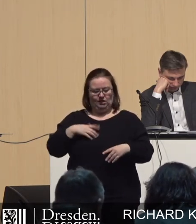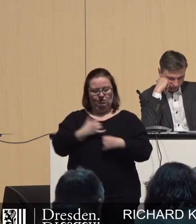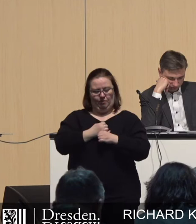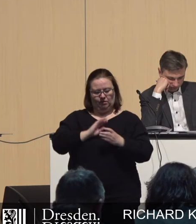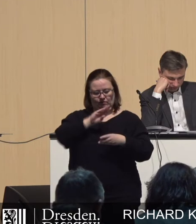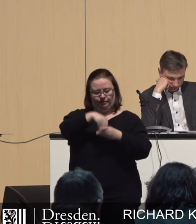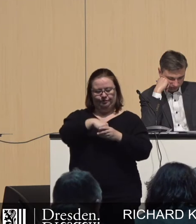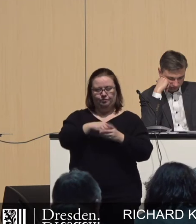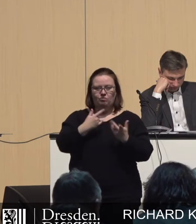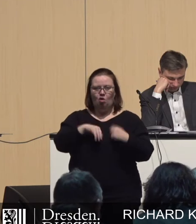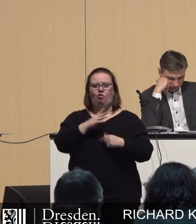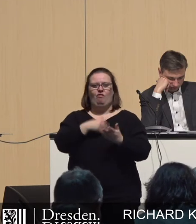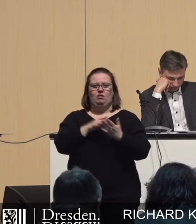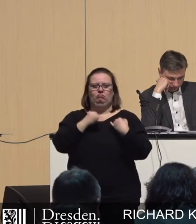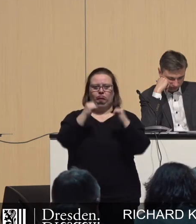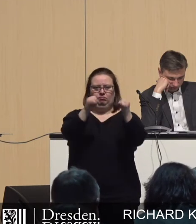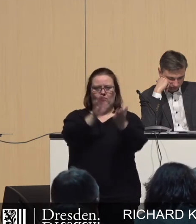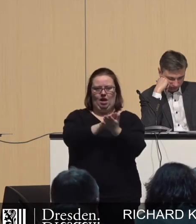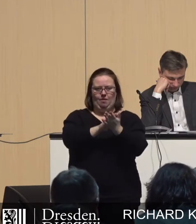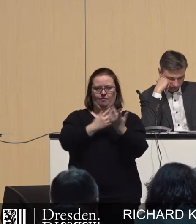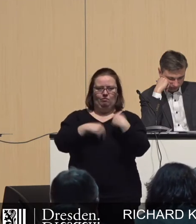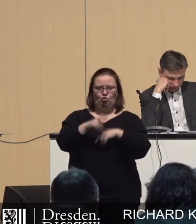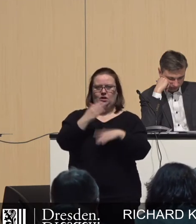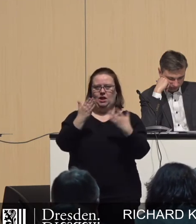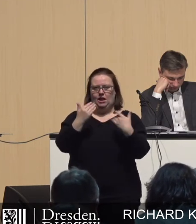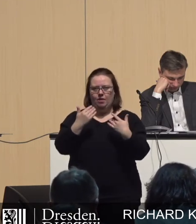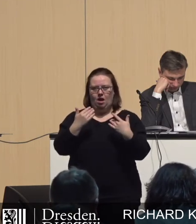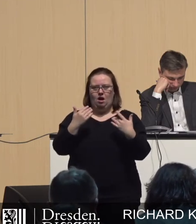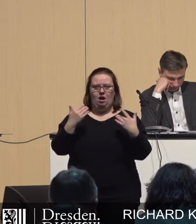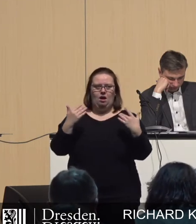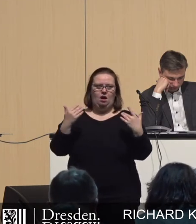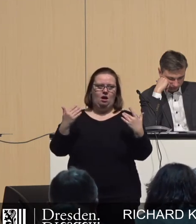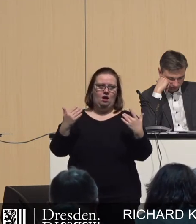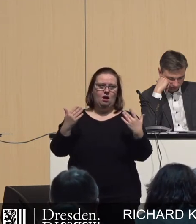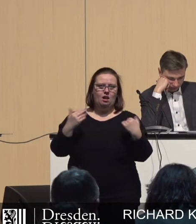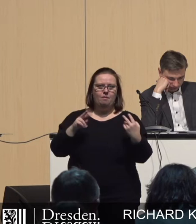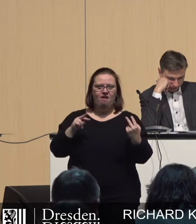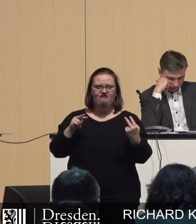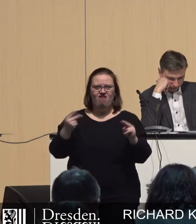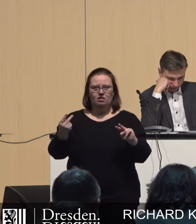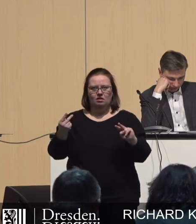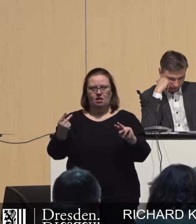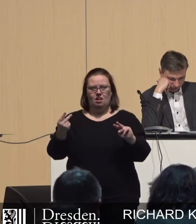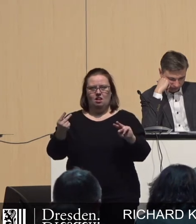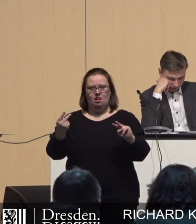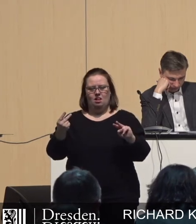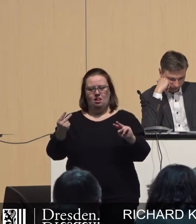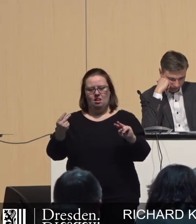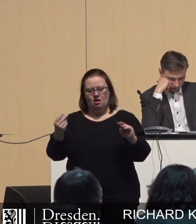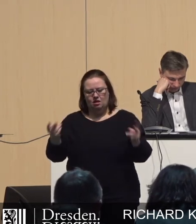sind, genau mit so viel Energie daran gehen, Klima, Klimawandel zu bekämpfen